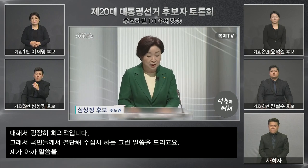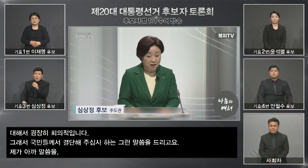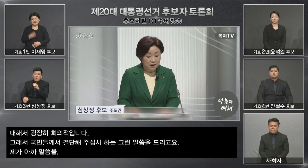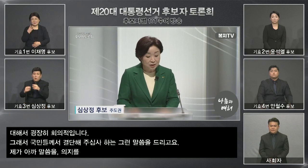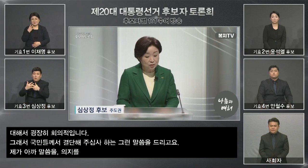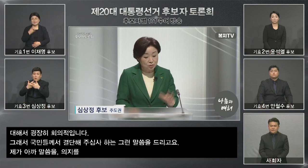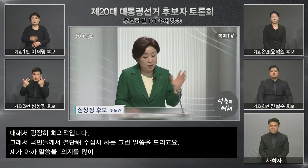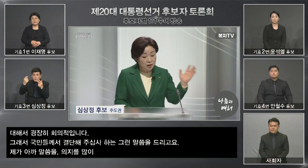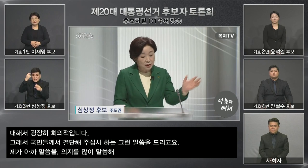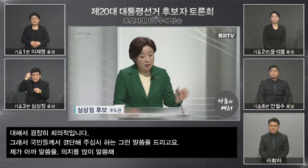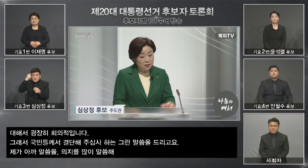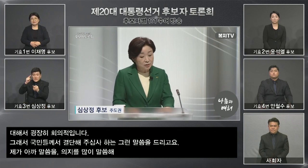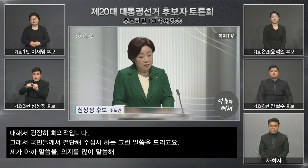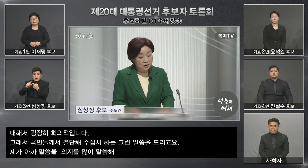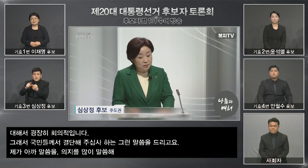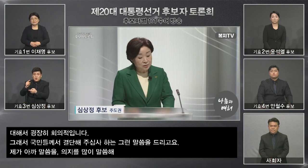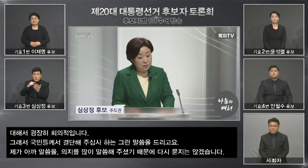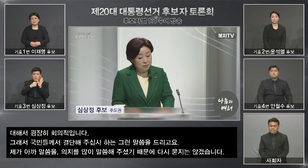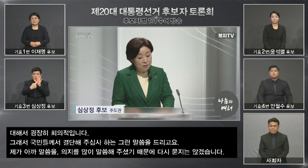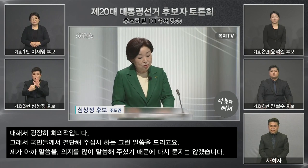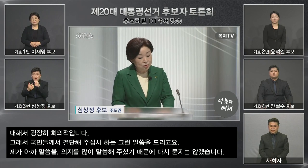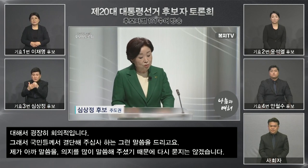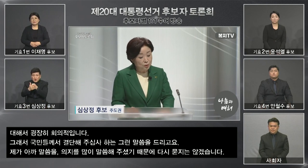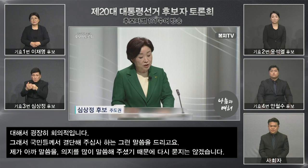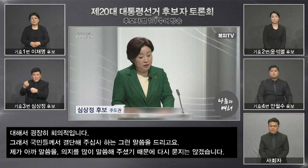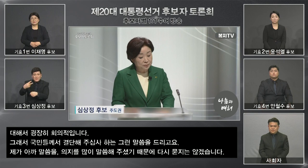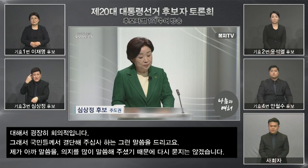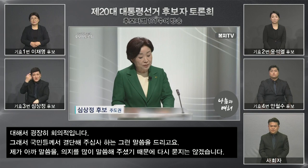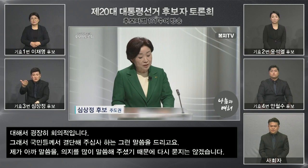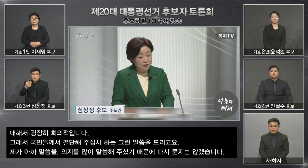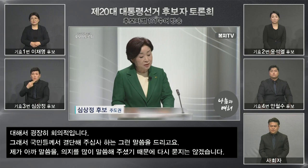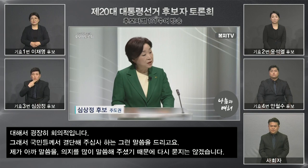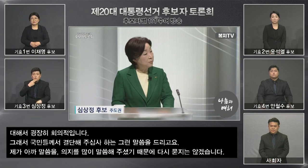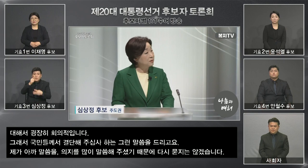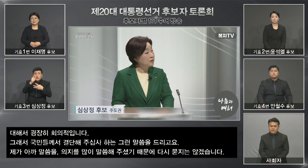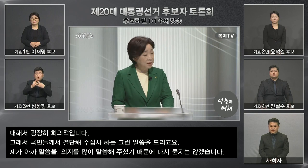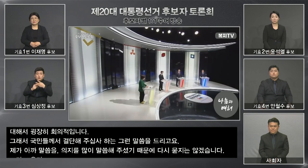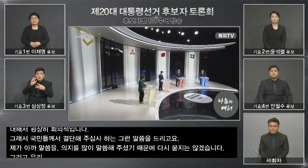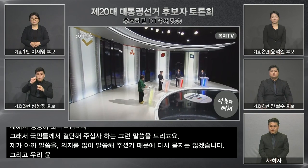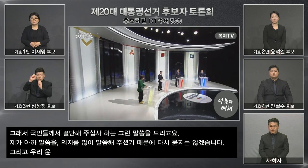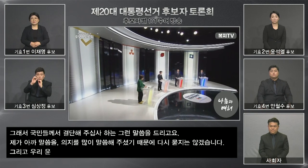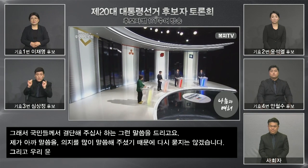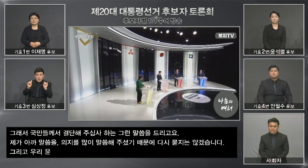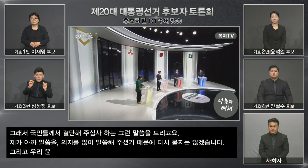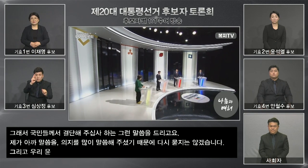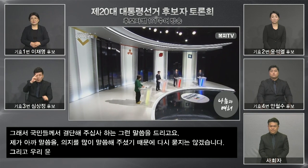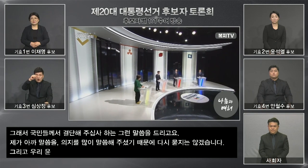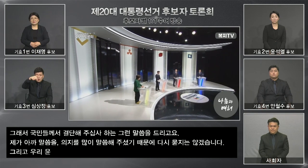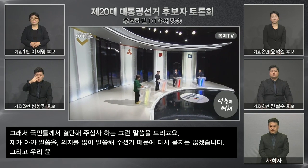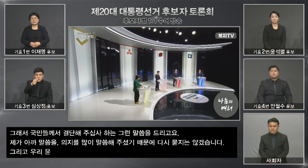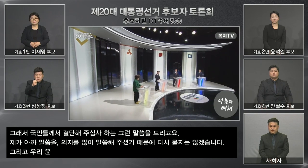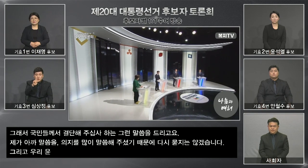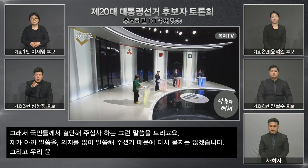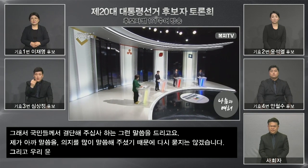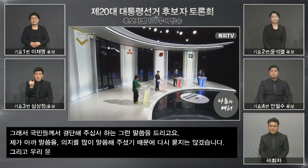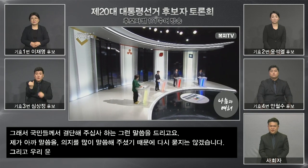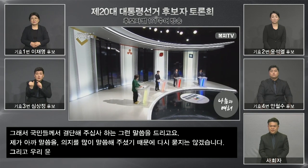않겠습니다. 그리고 우리 윤 후보님, 박근혜 씨가 얼마 전에